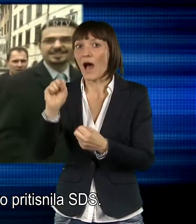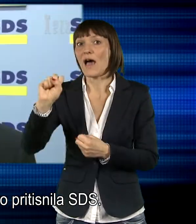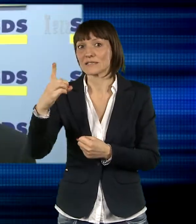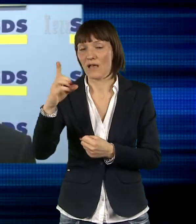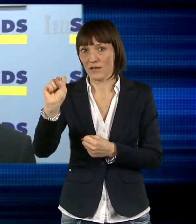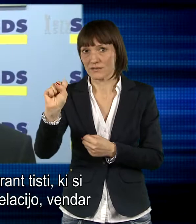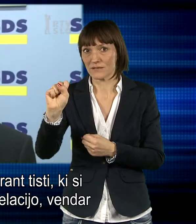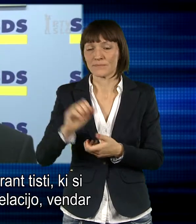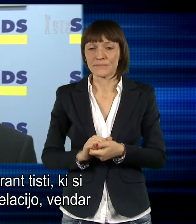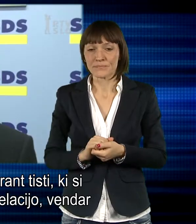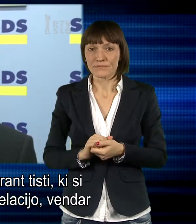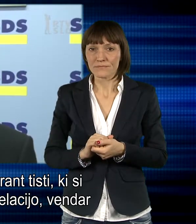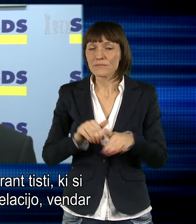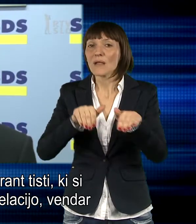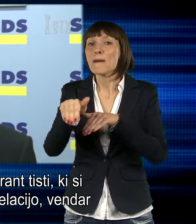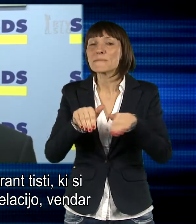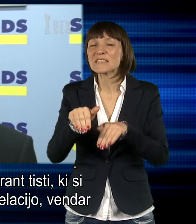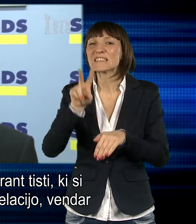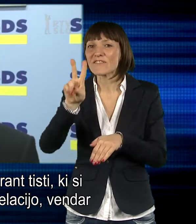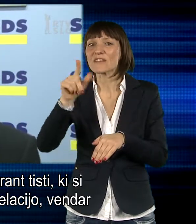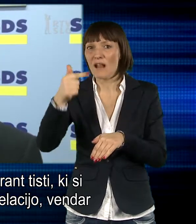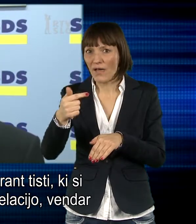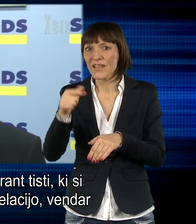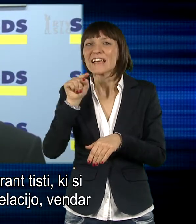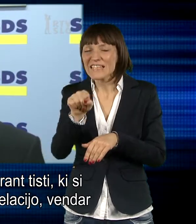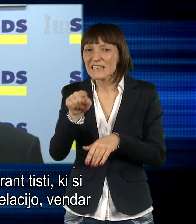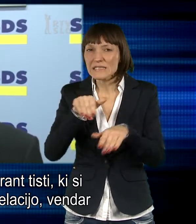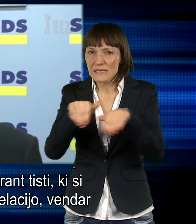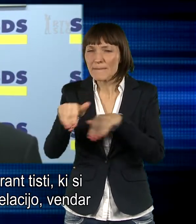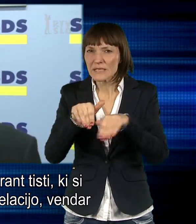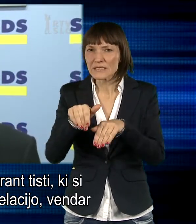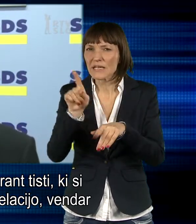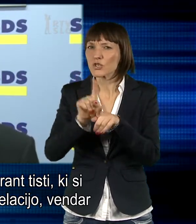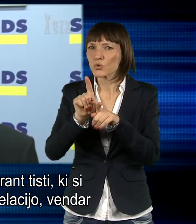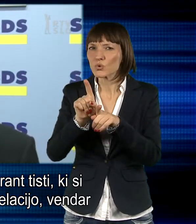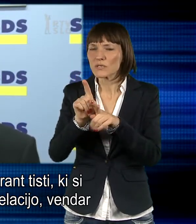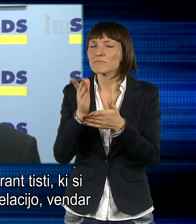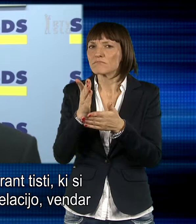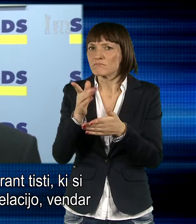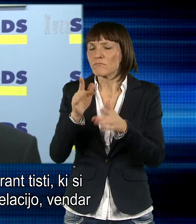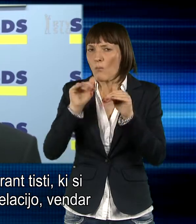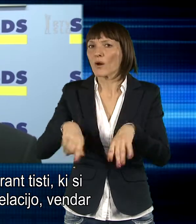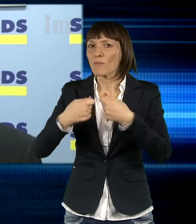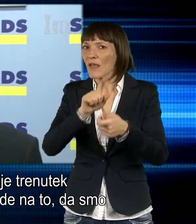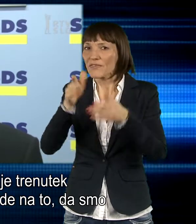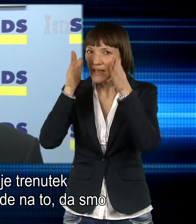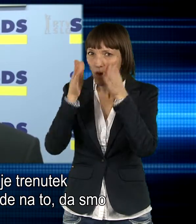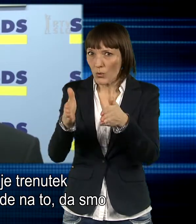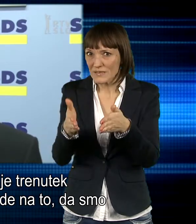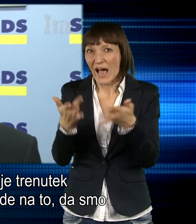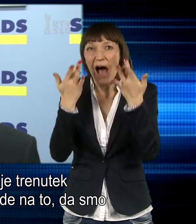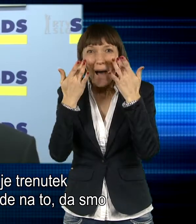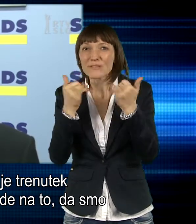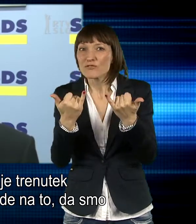SDS. Je minister Virant tisti minister, ki si tudi zasluži interpelacijo, vendar pa ne vem,